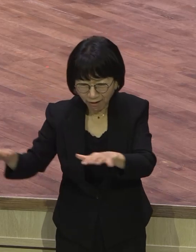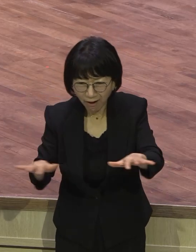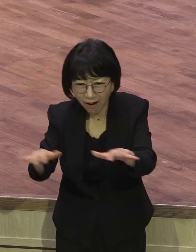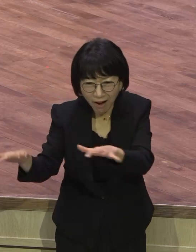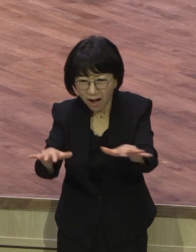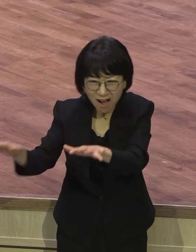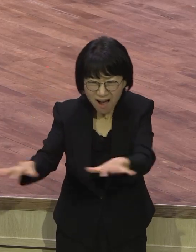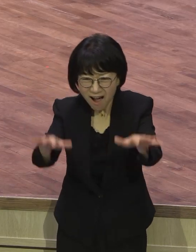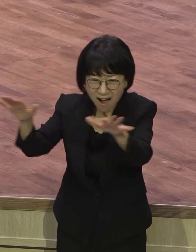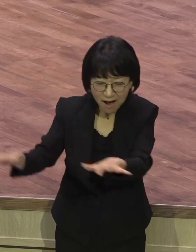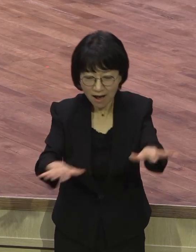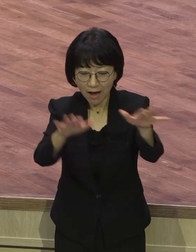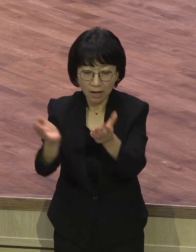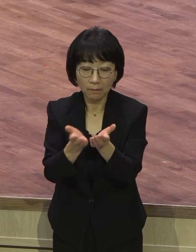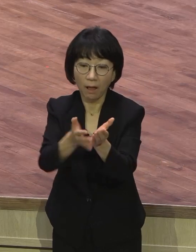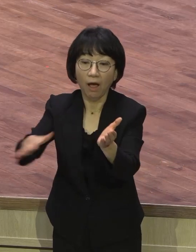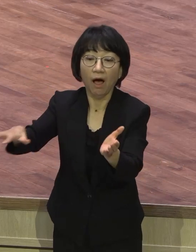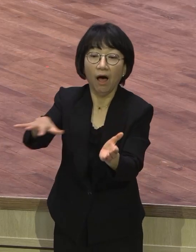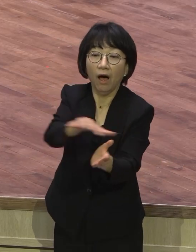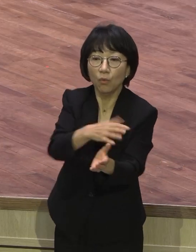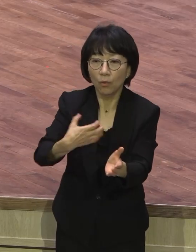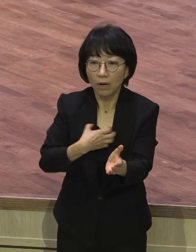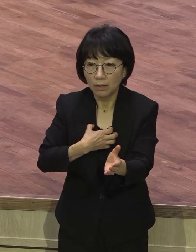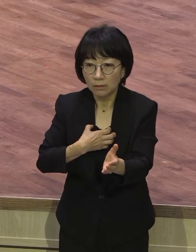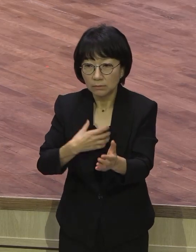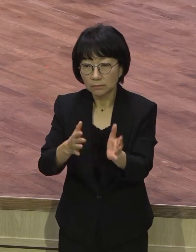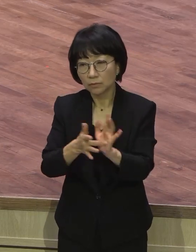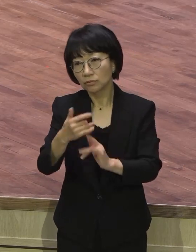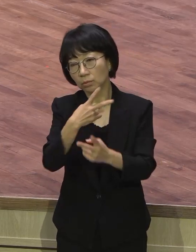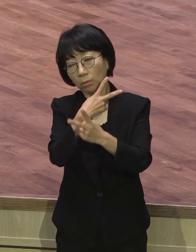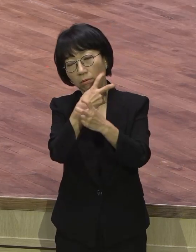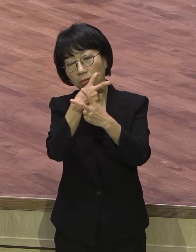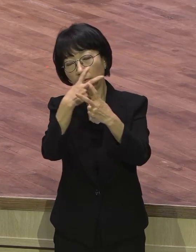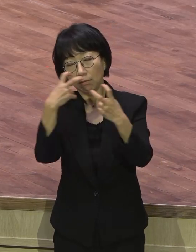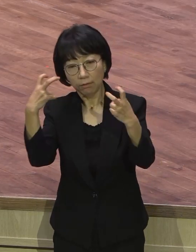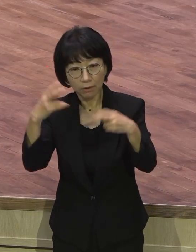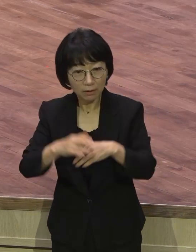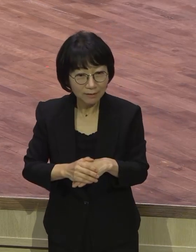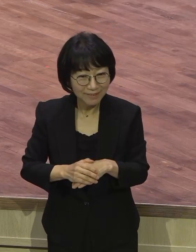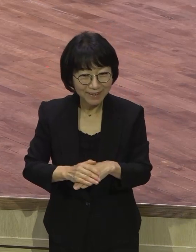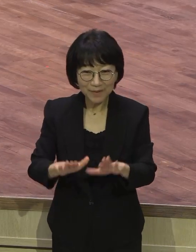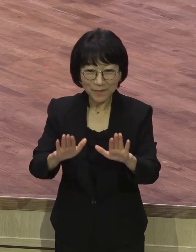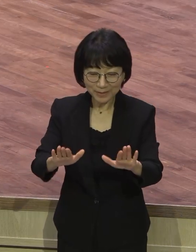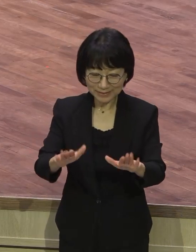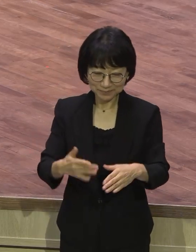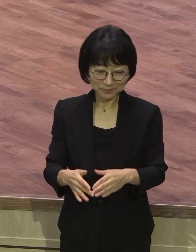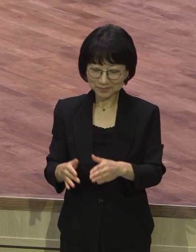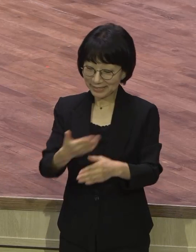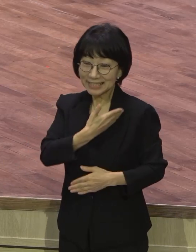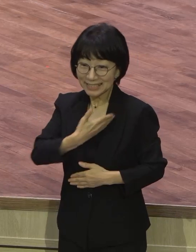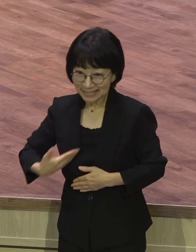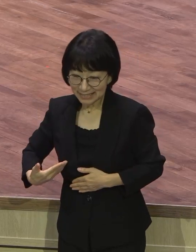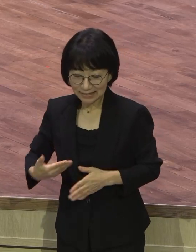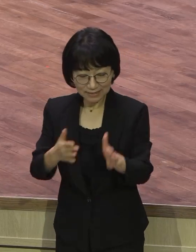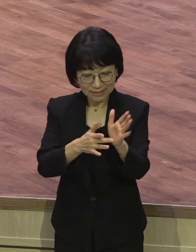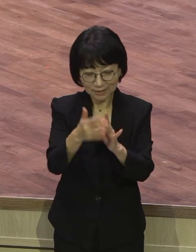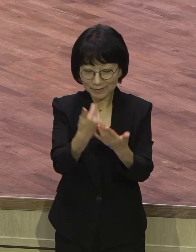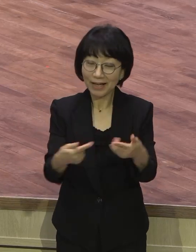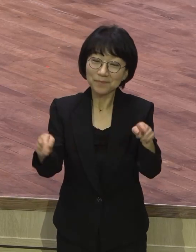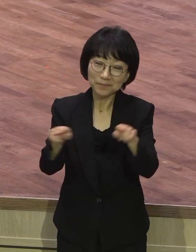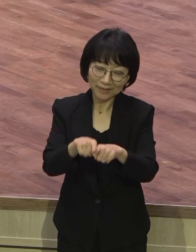덮이게 되었으되 예수께서는 주무시는지라 제자들이 예수님과 함께 배를 타고 갈릴리